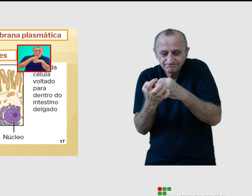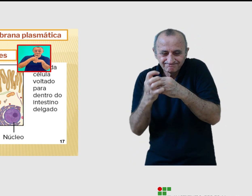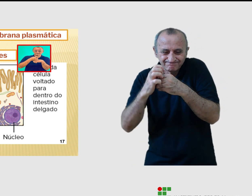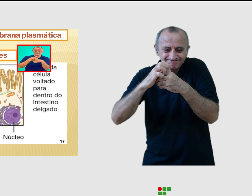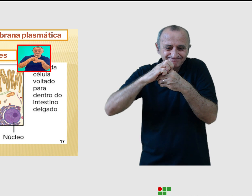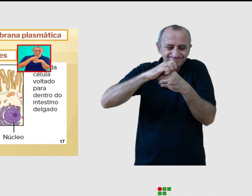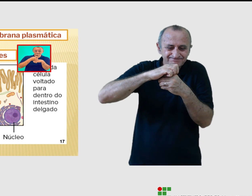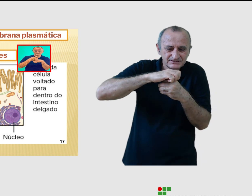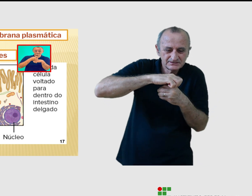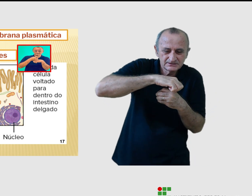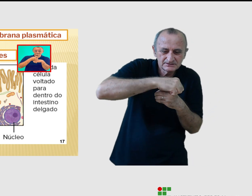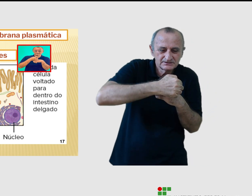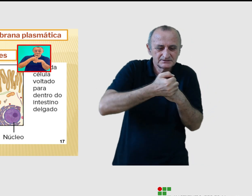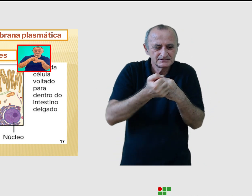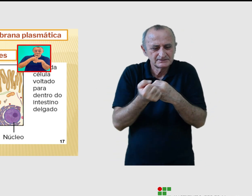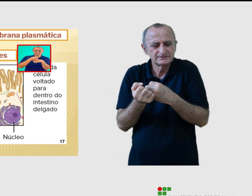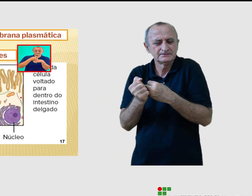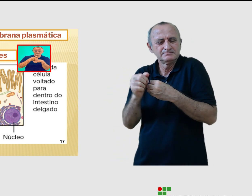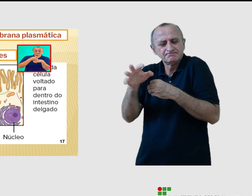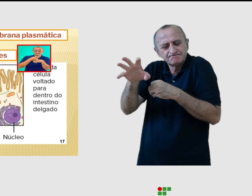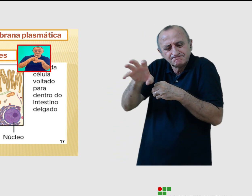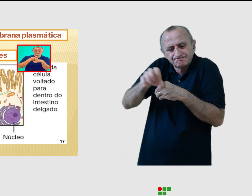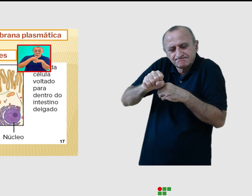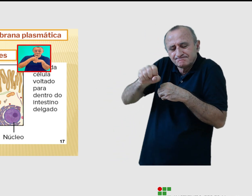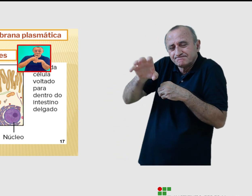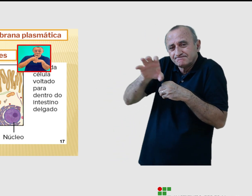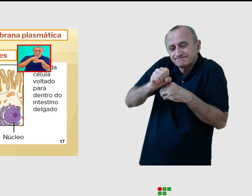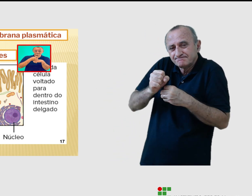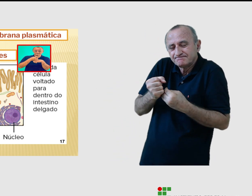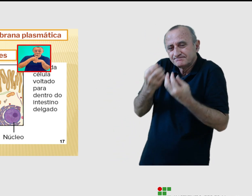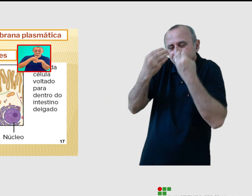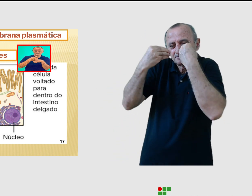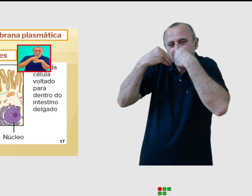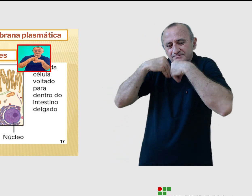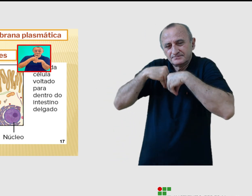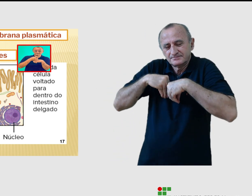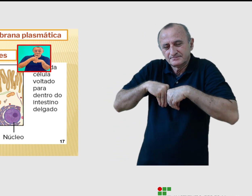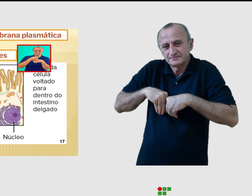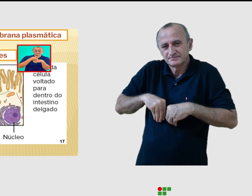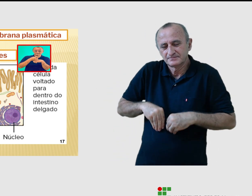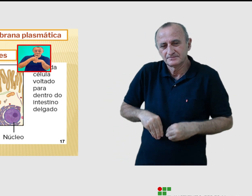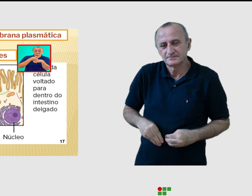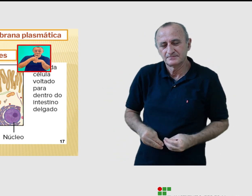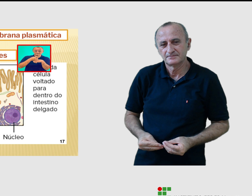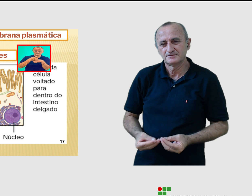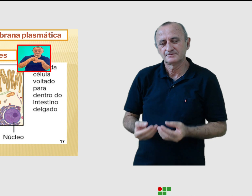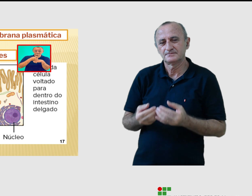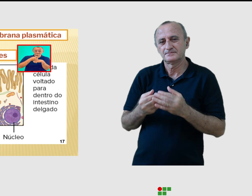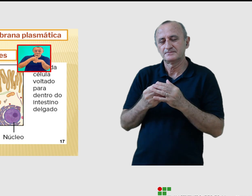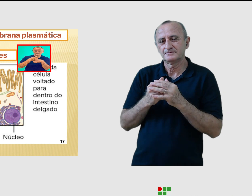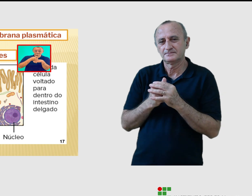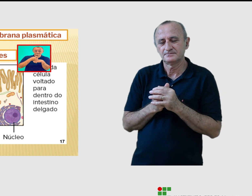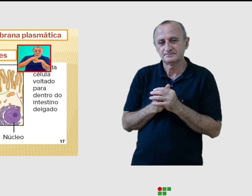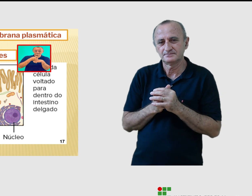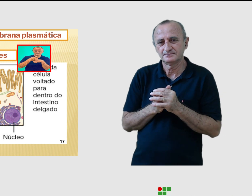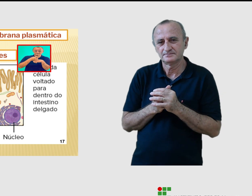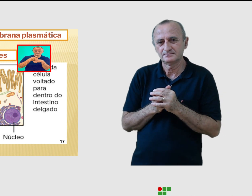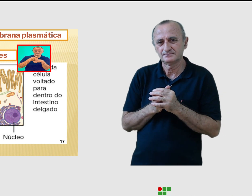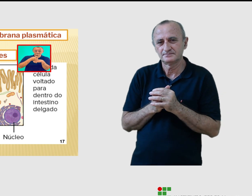da absorção dos nutrientes. Portanto, quanto mais dobras, isso é, quanto